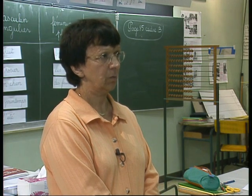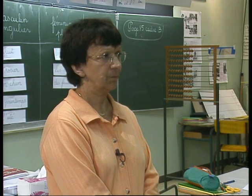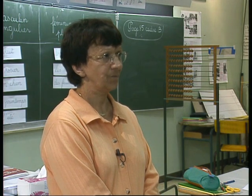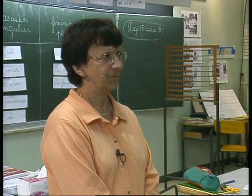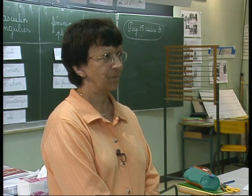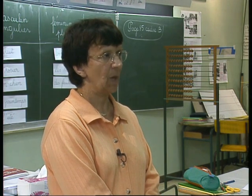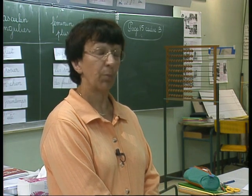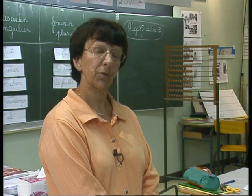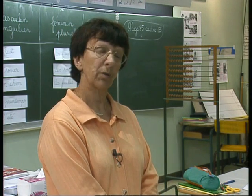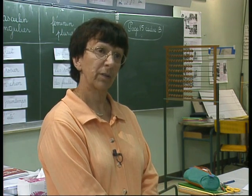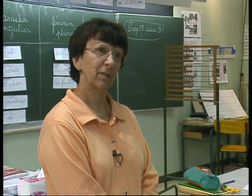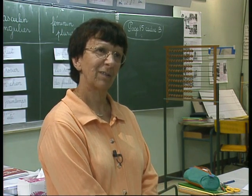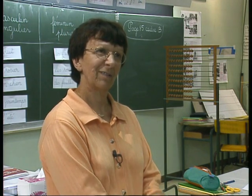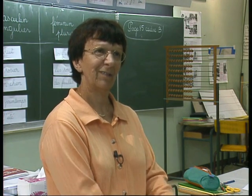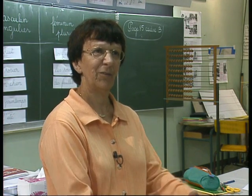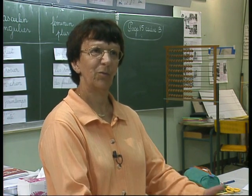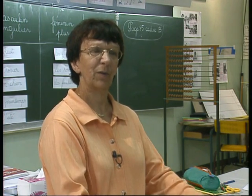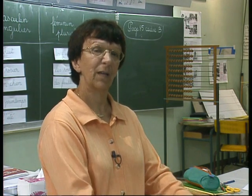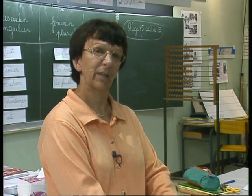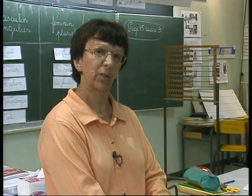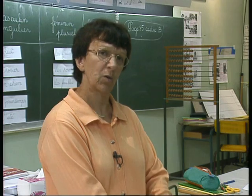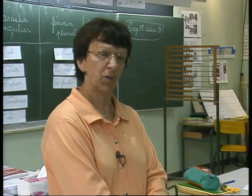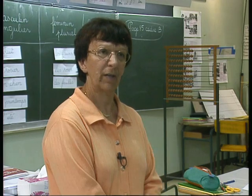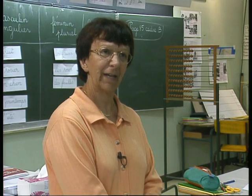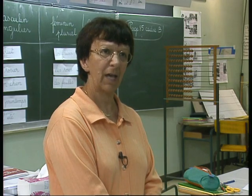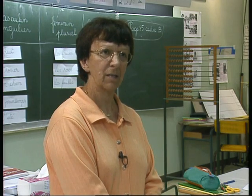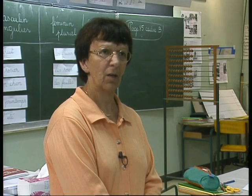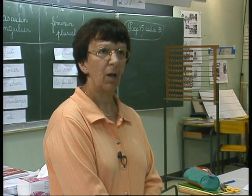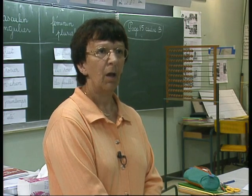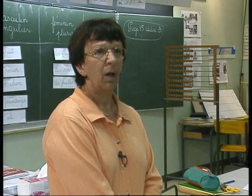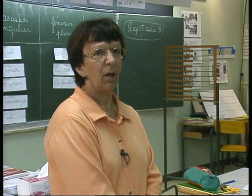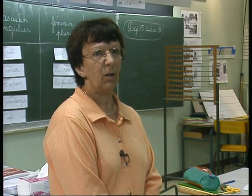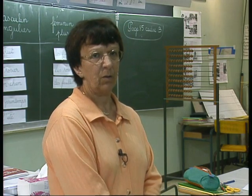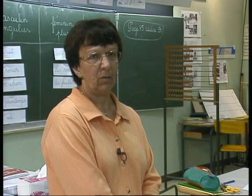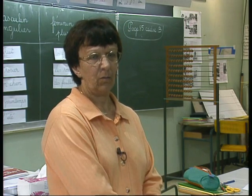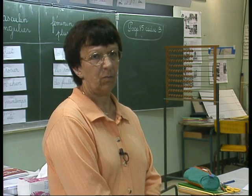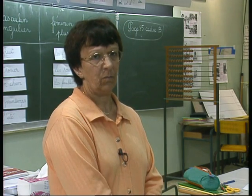finalement, importante de quelqu'un d'étranger dans la classe,